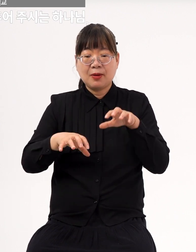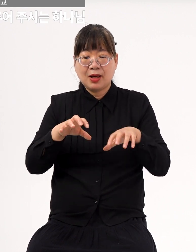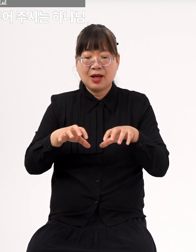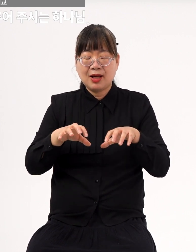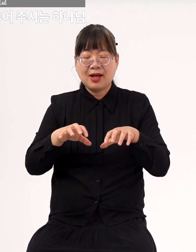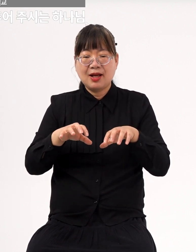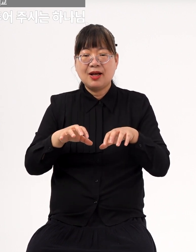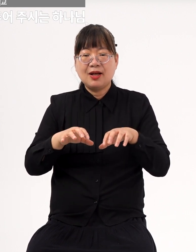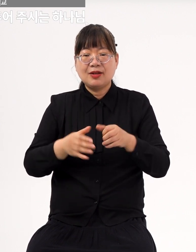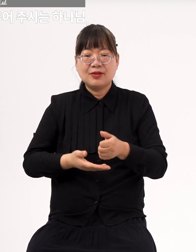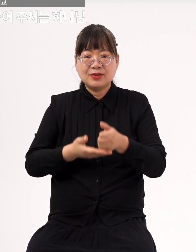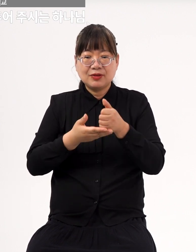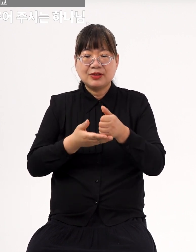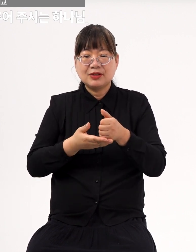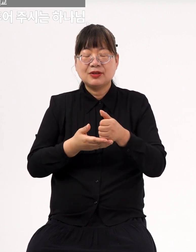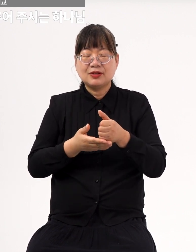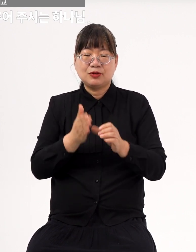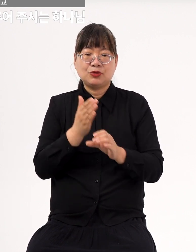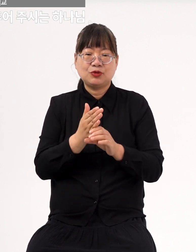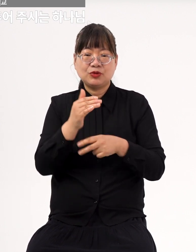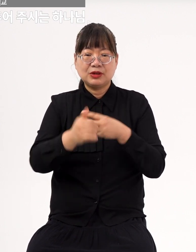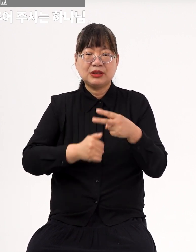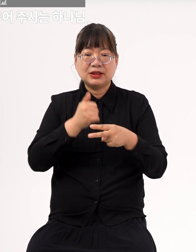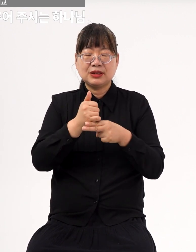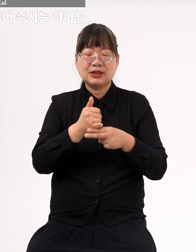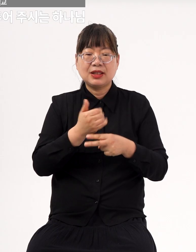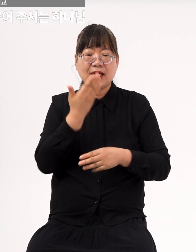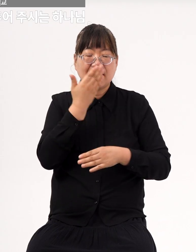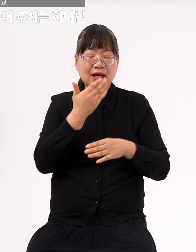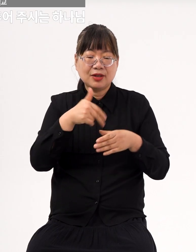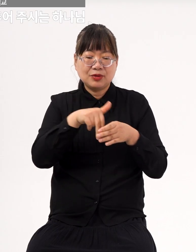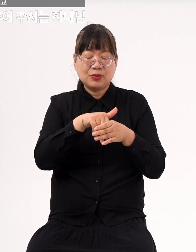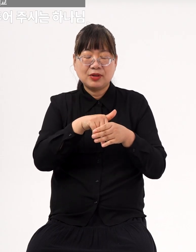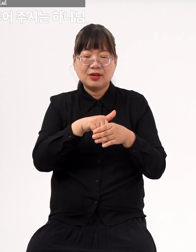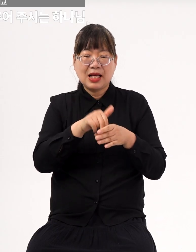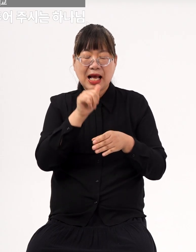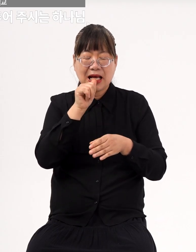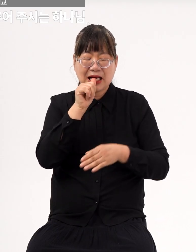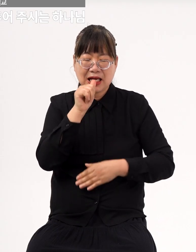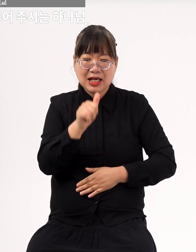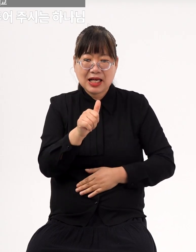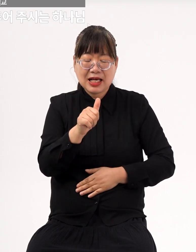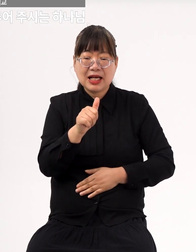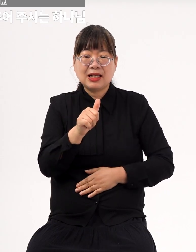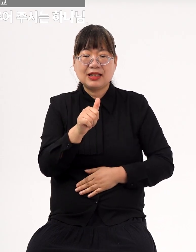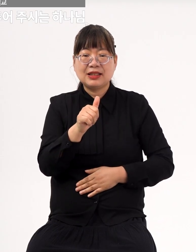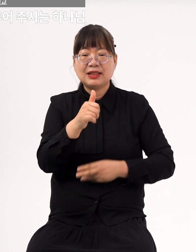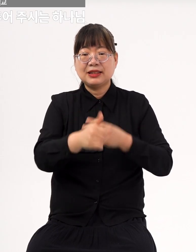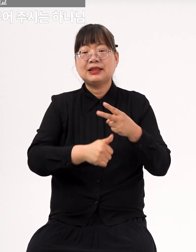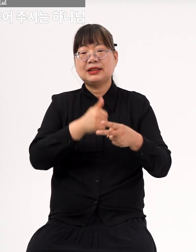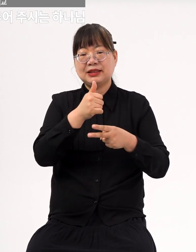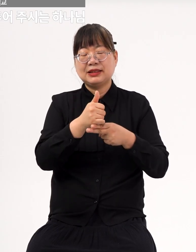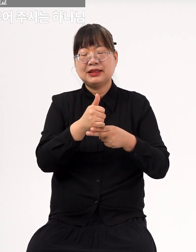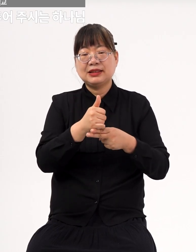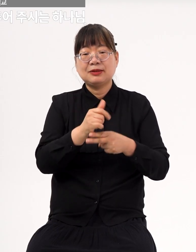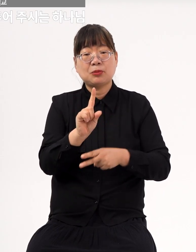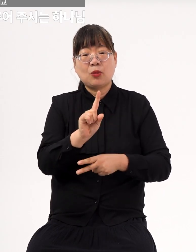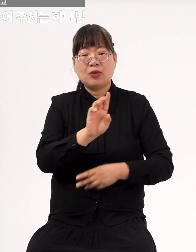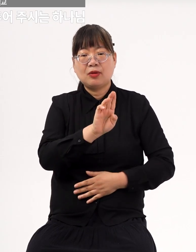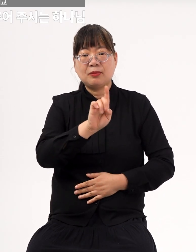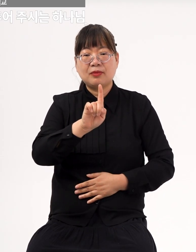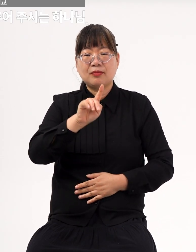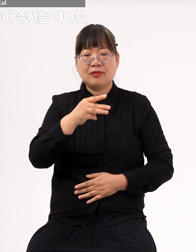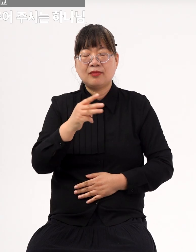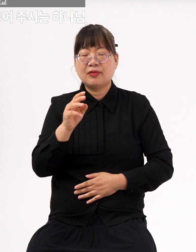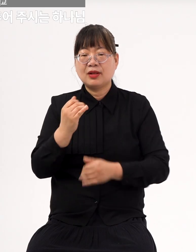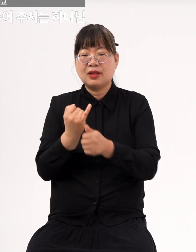마을에서 섬기는 주신, 가나안 종교의 절대적인 신이죠.